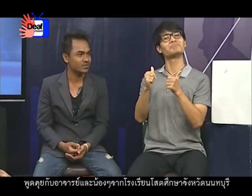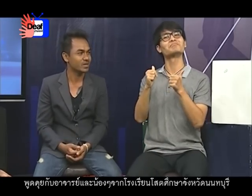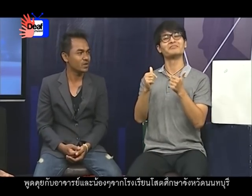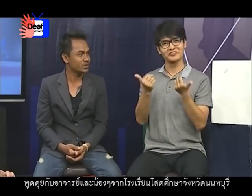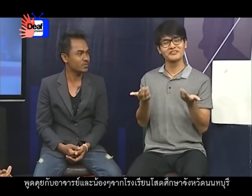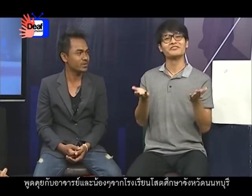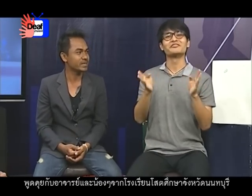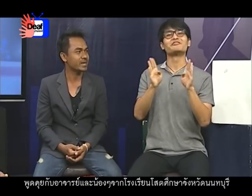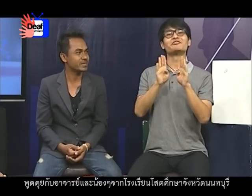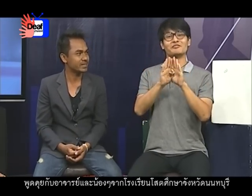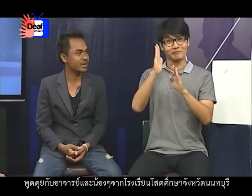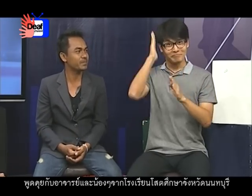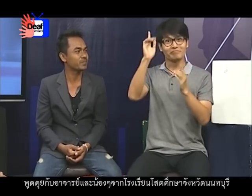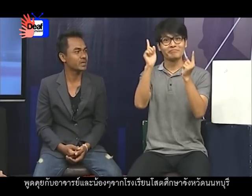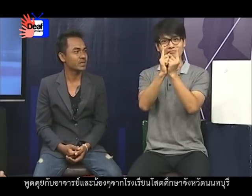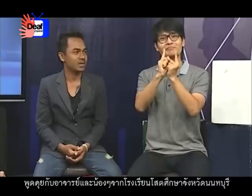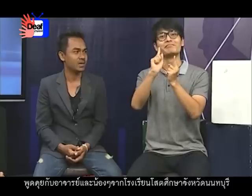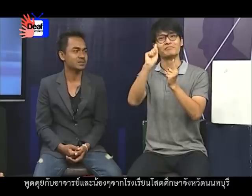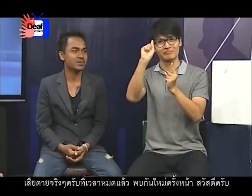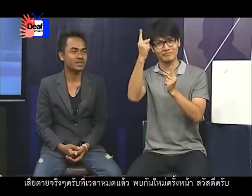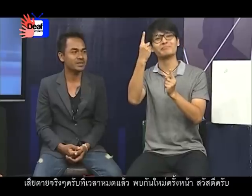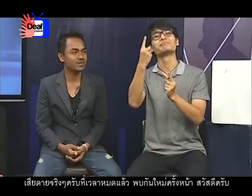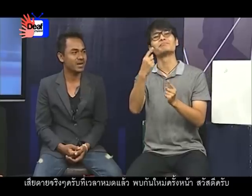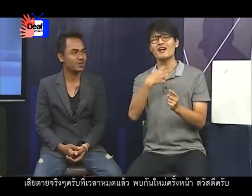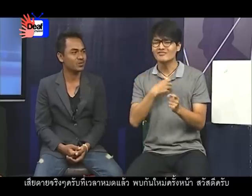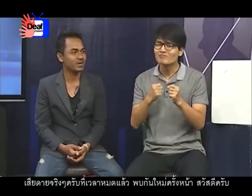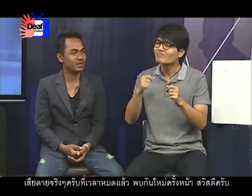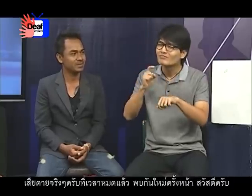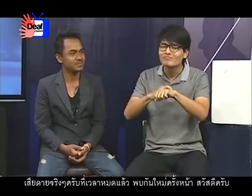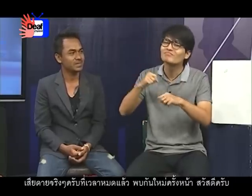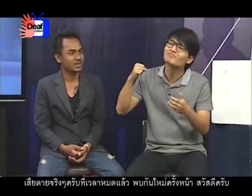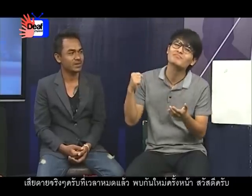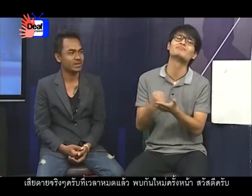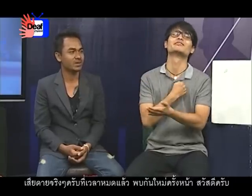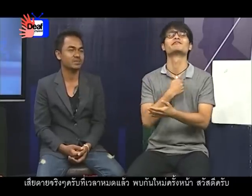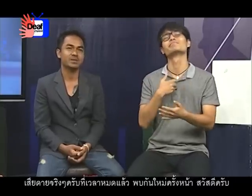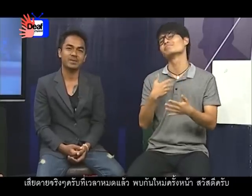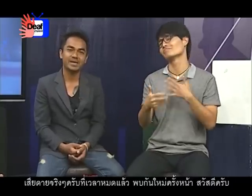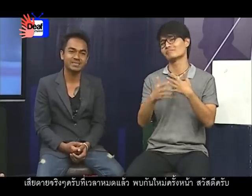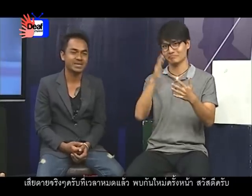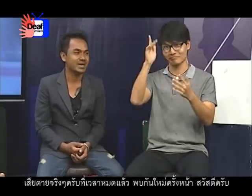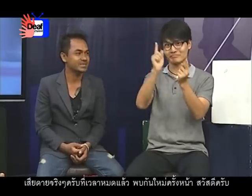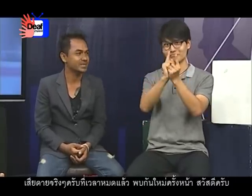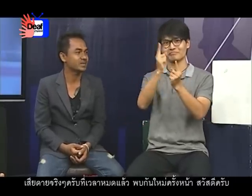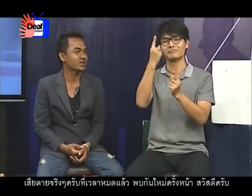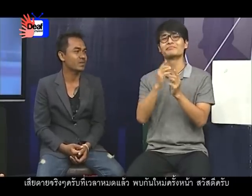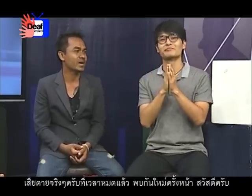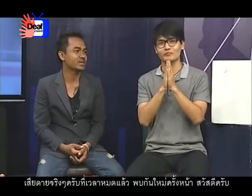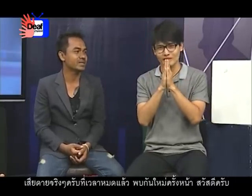ครับจากโรงเรียนโสดศึกษาจังหวัดนนทบุรีด้วยนะครับเสียดายจริงๆเลยที่ตอนนี้เวลาหมดลงแล้วครับก็ยังไงเราพบกันใหม่ครั้งหน้าสำหรับวัน